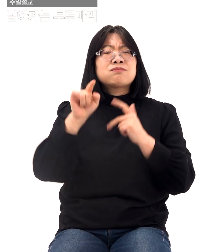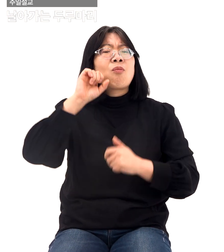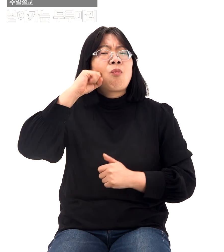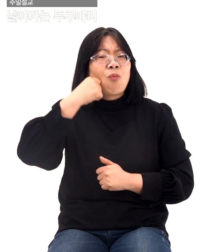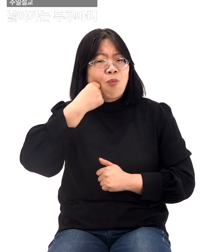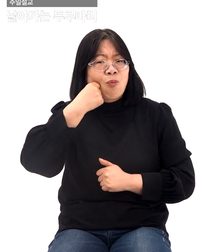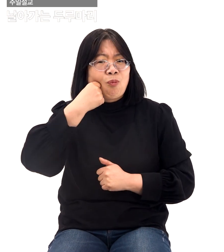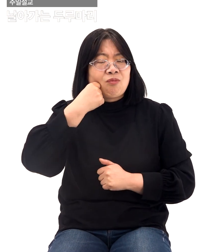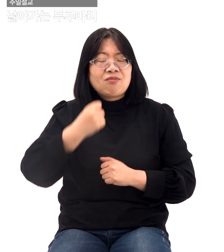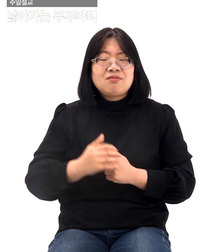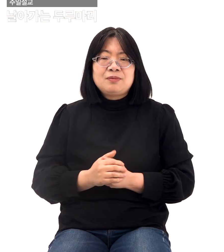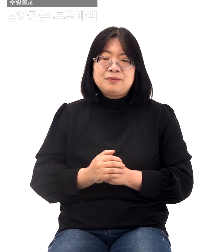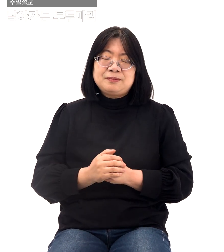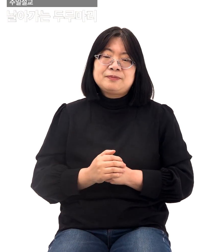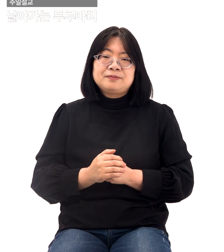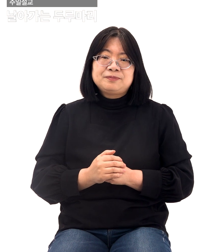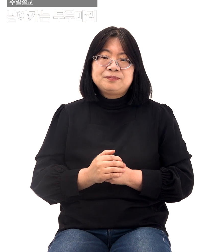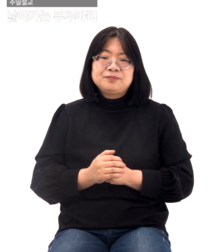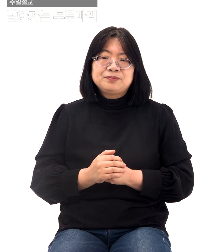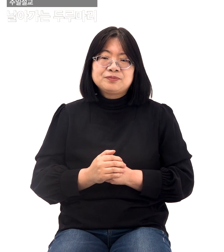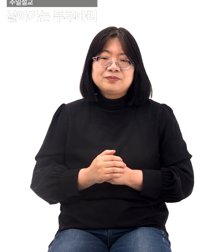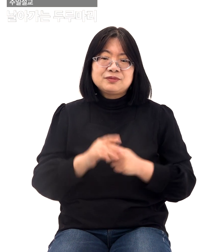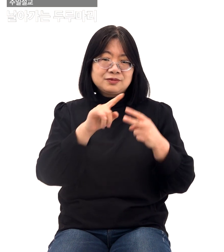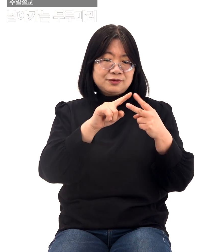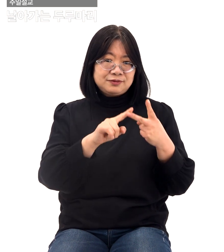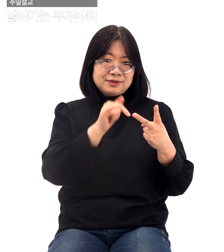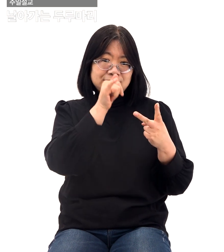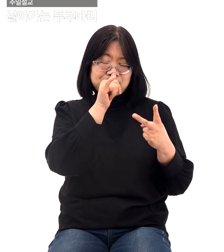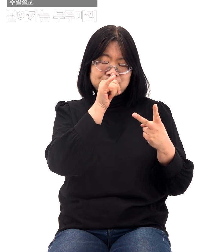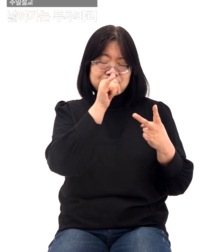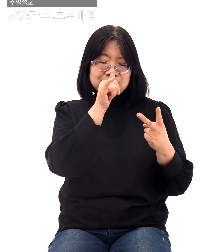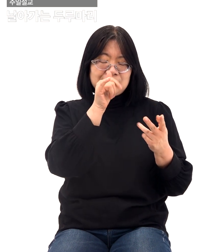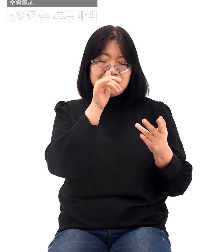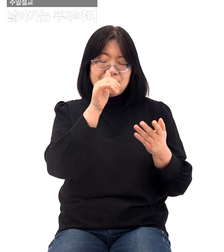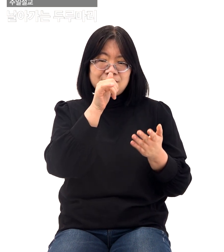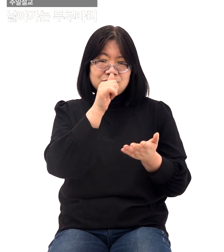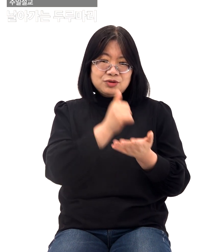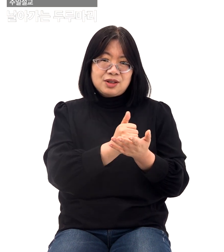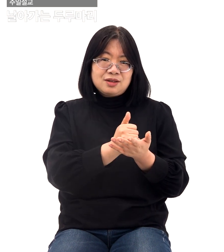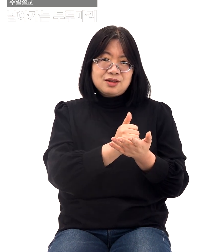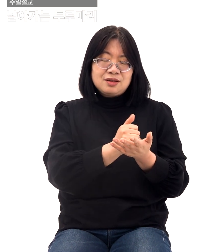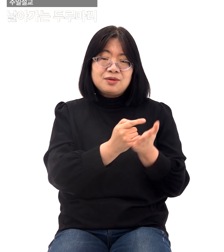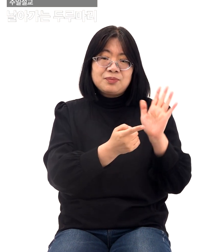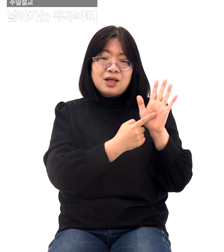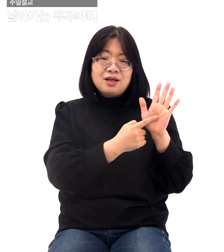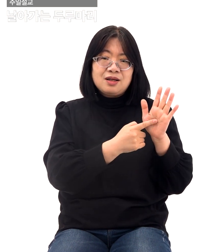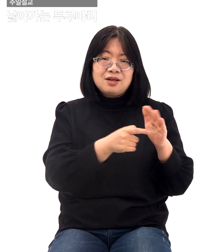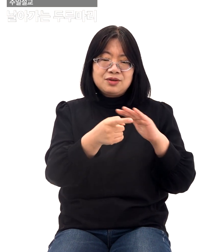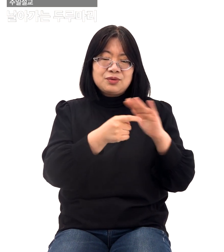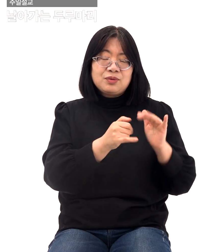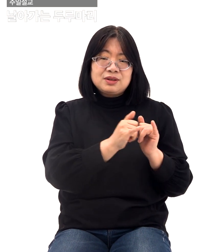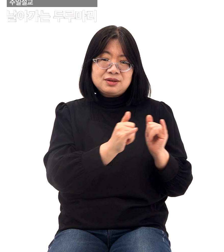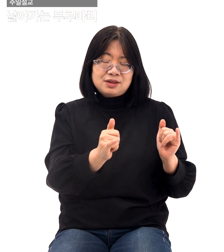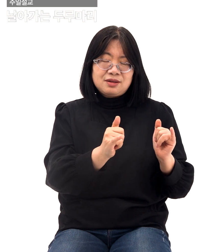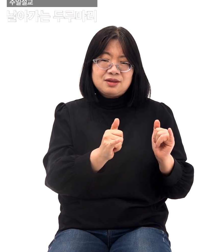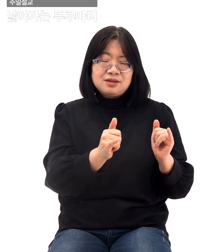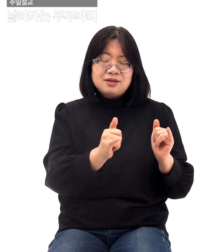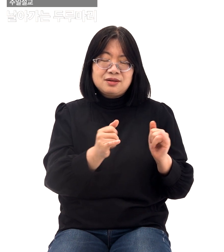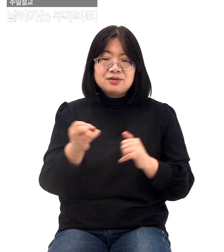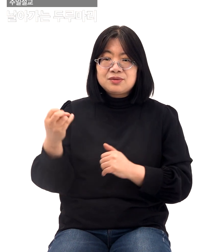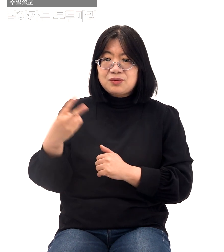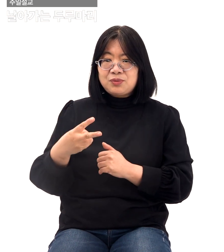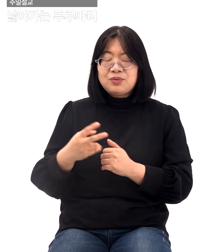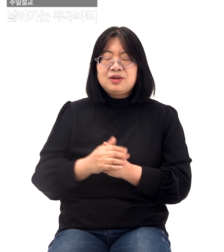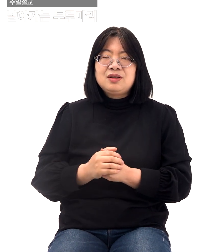앞을 보십시다. 여기 두 종류의 죄악이 소개돼요. 도적질하는 자, 또